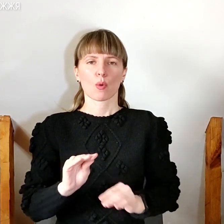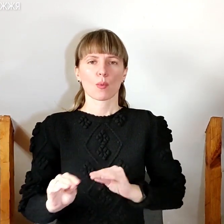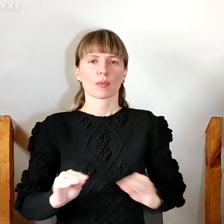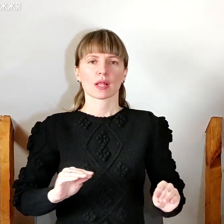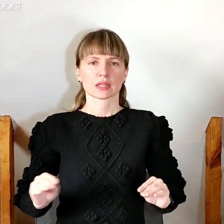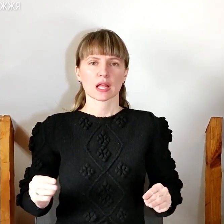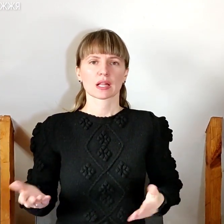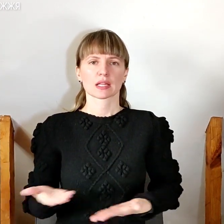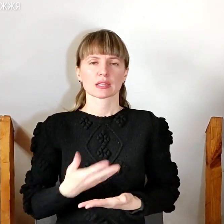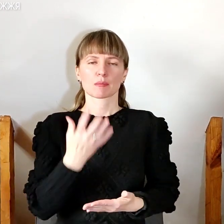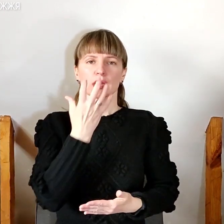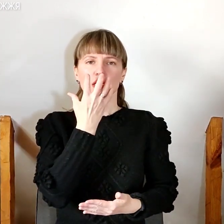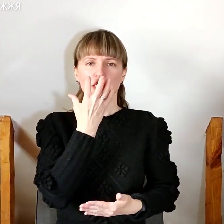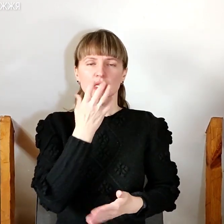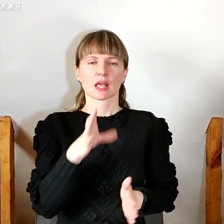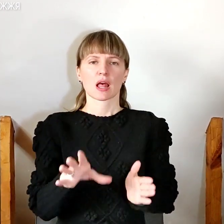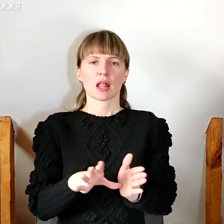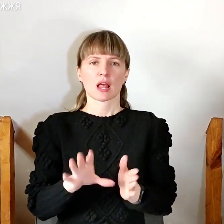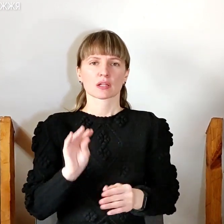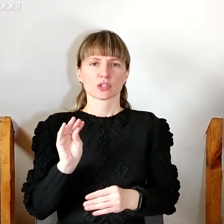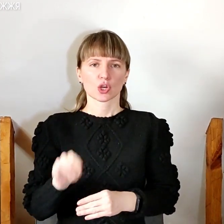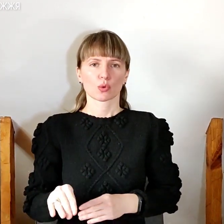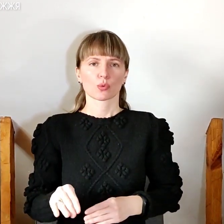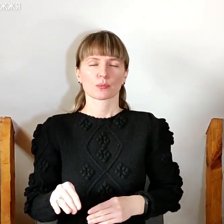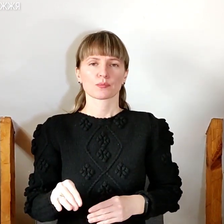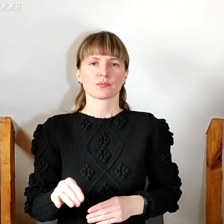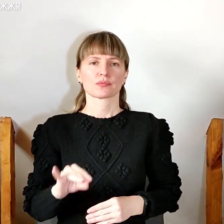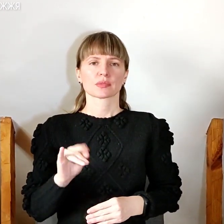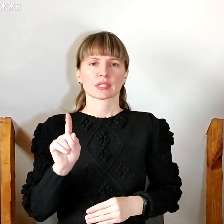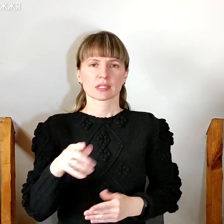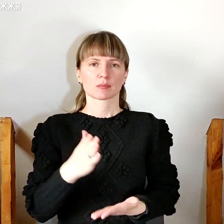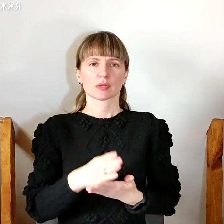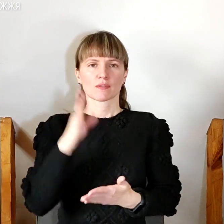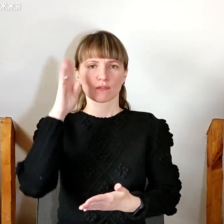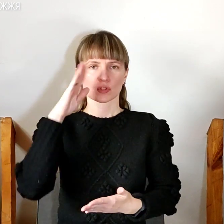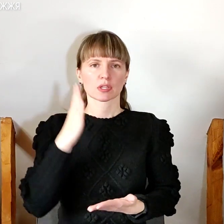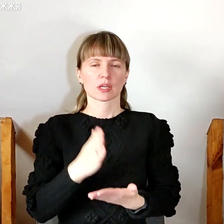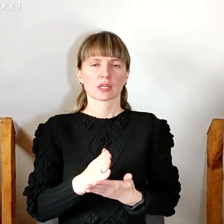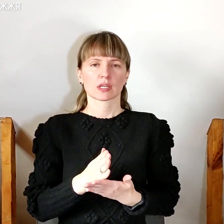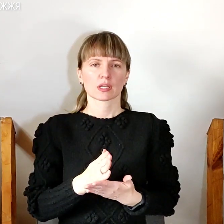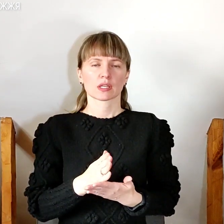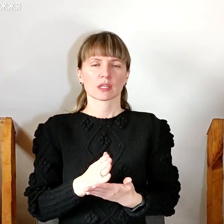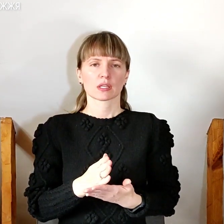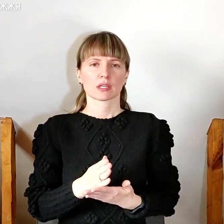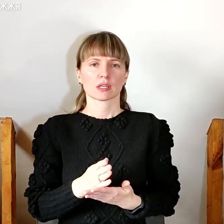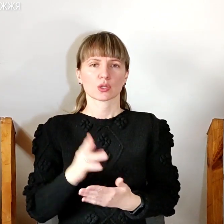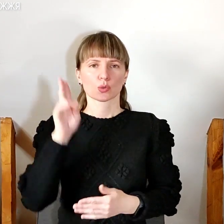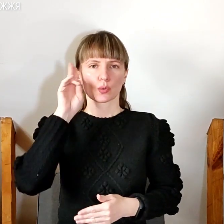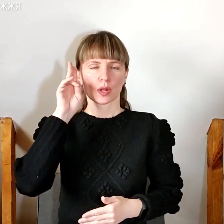електрику, там є вода, є комунальні послуги. Все це було зроблено майже за